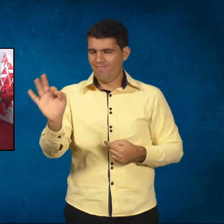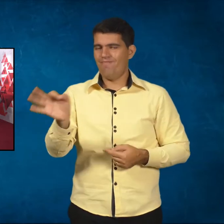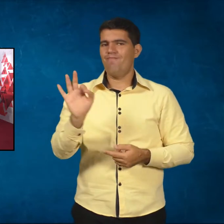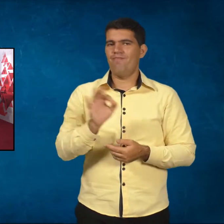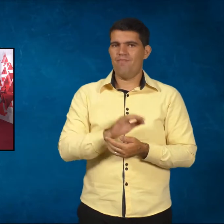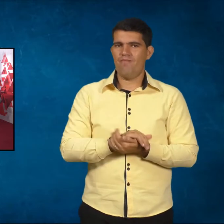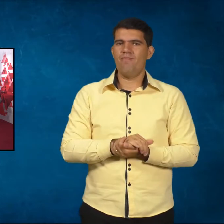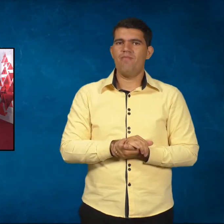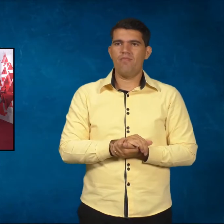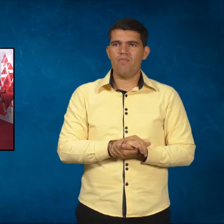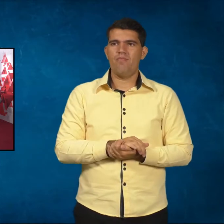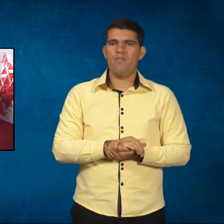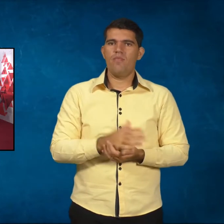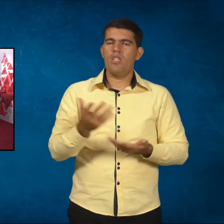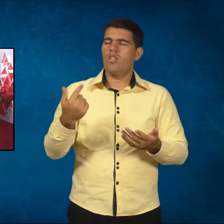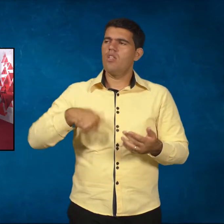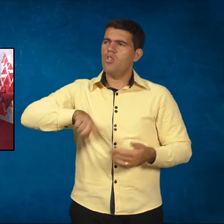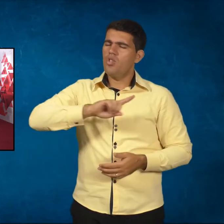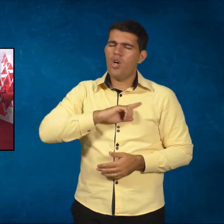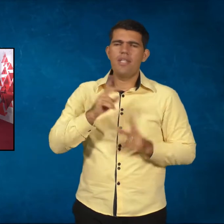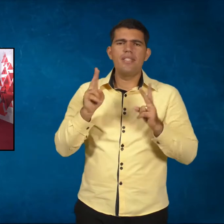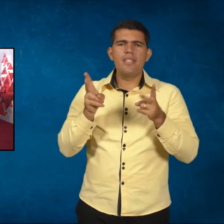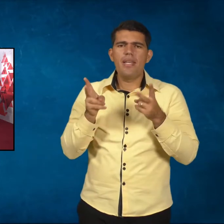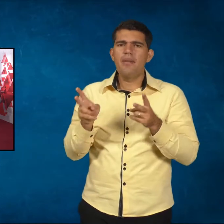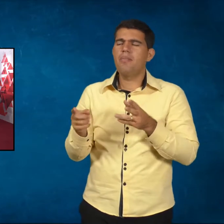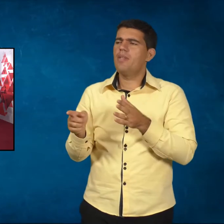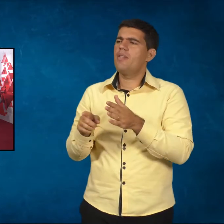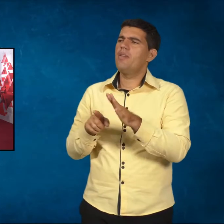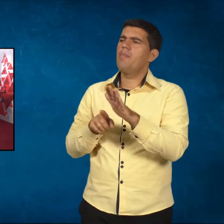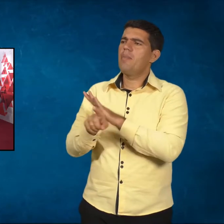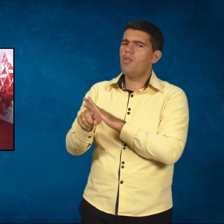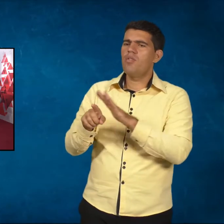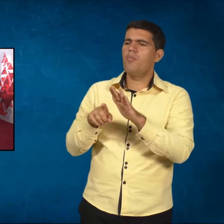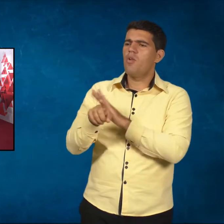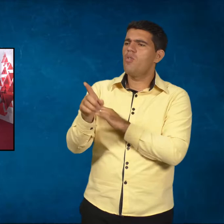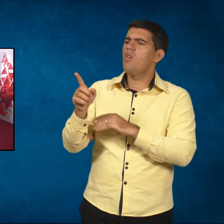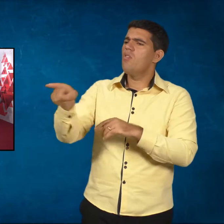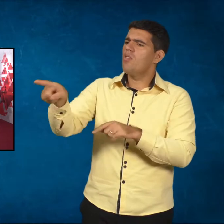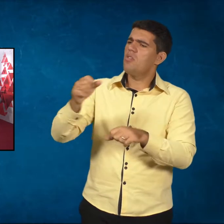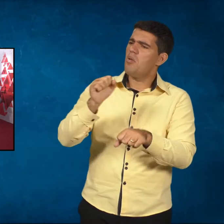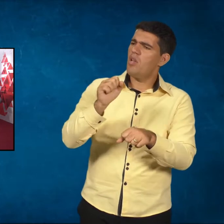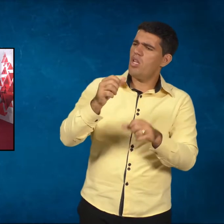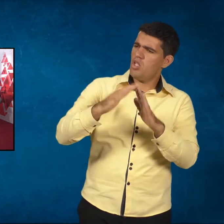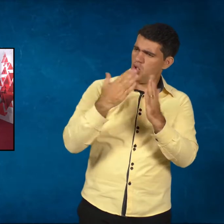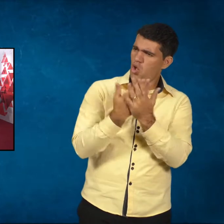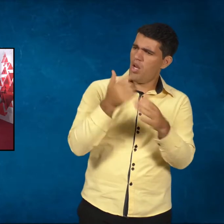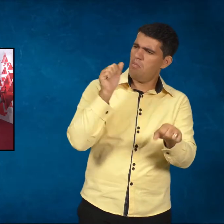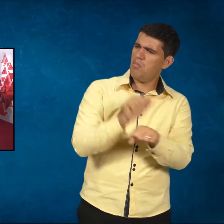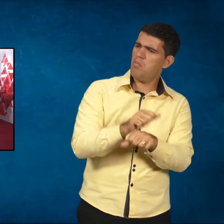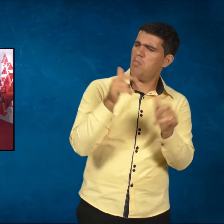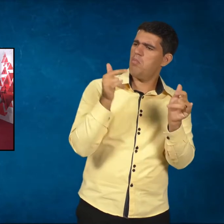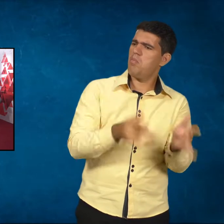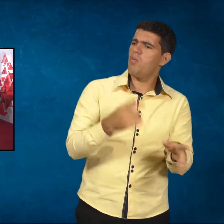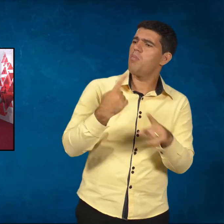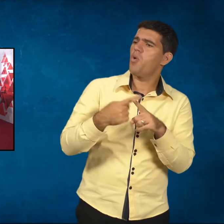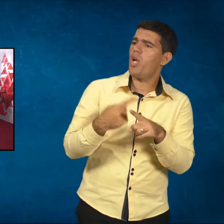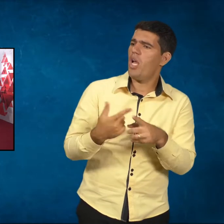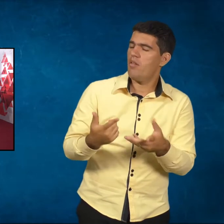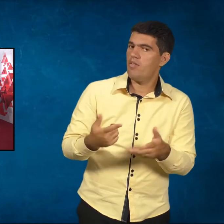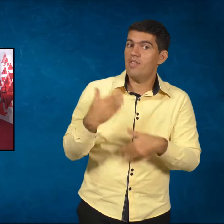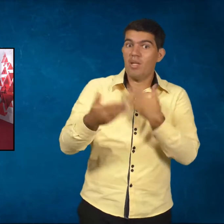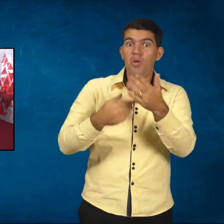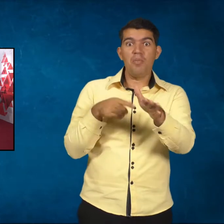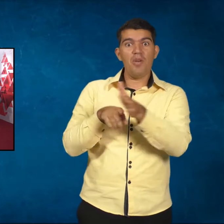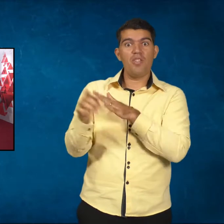se uma das perguntas que a gente procura fazer para aqueles que procuram a escola é porque pararam a pergunta que vem em seguida é